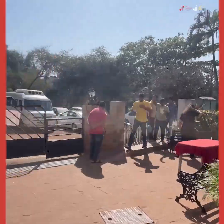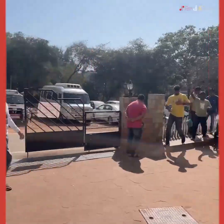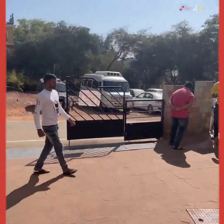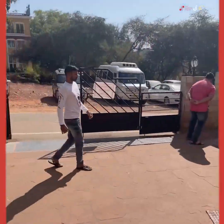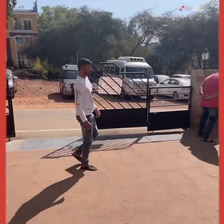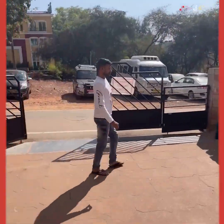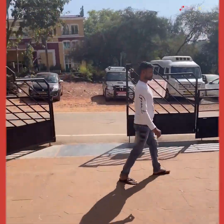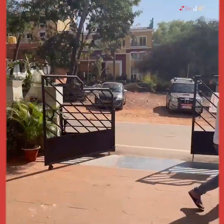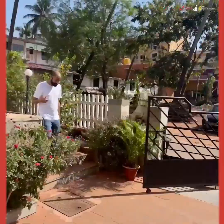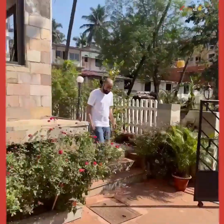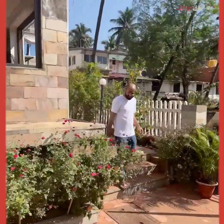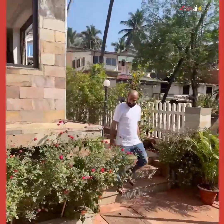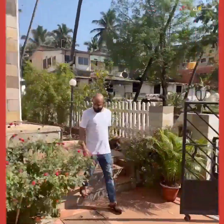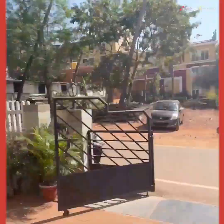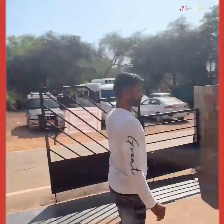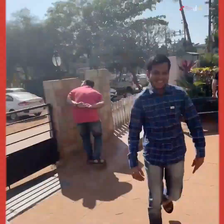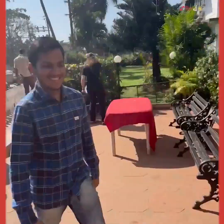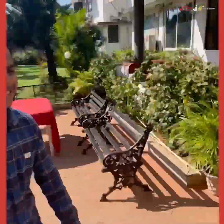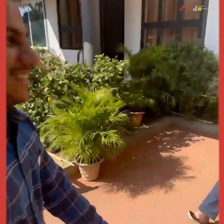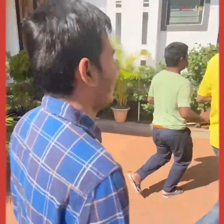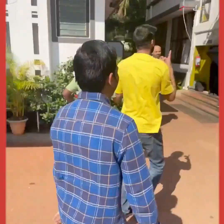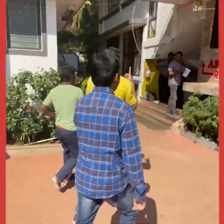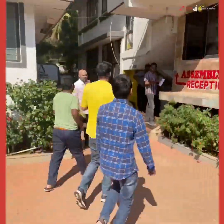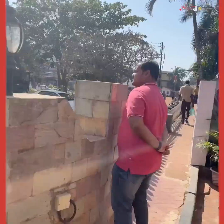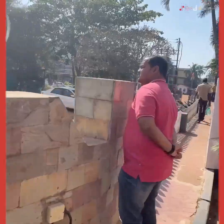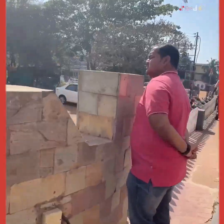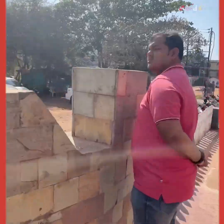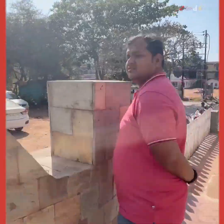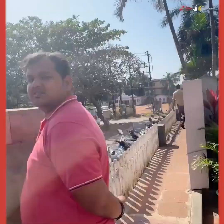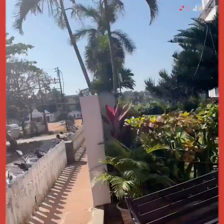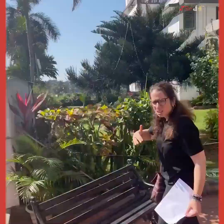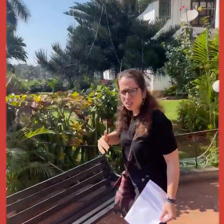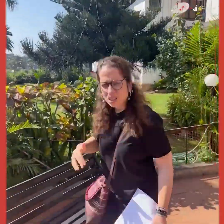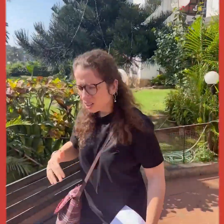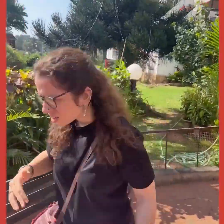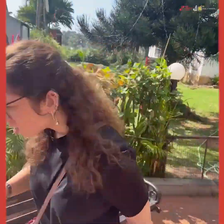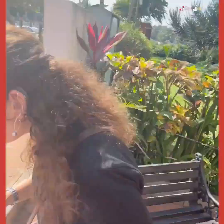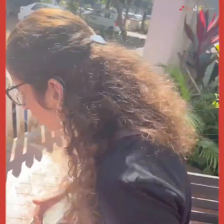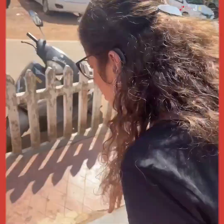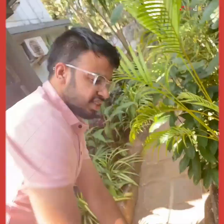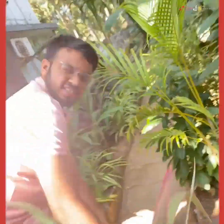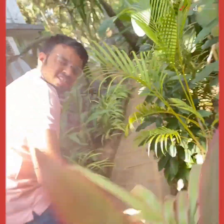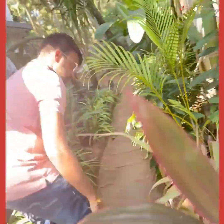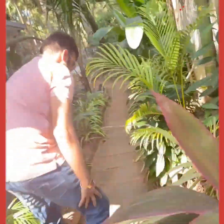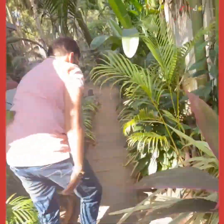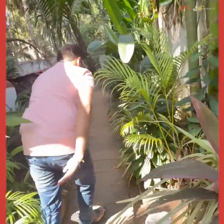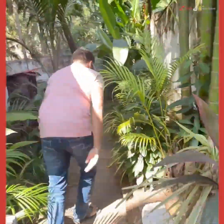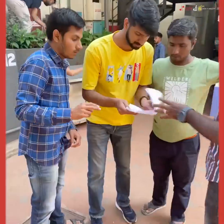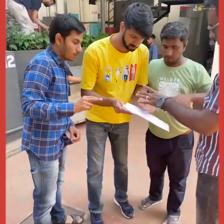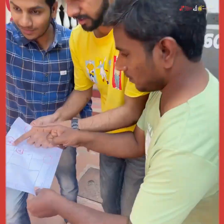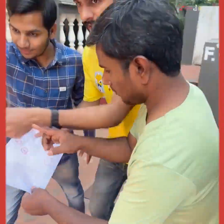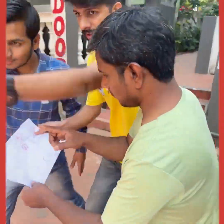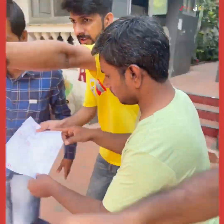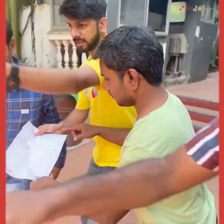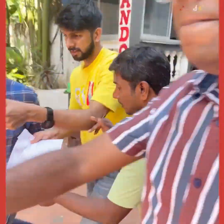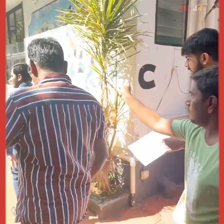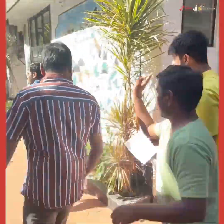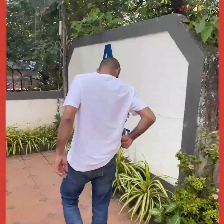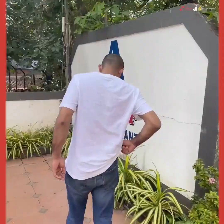समय लग रहा है। बहुत ही मज़ा आ रहा है। सभी लोग ट्रेजर हंट में भाग लेते हुए, चीज़ों